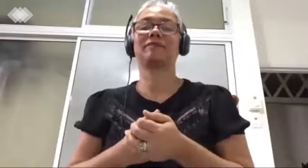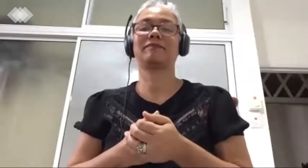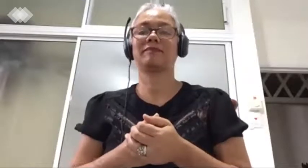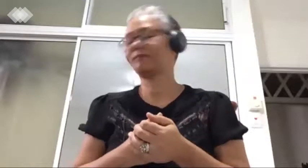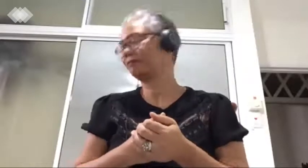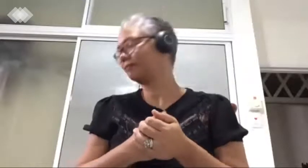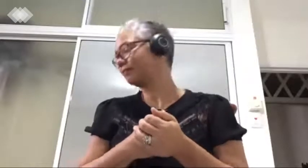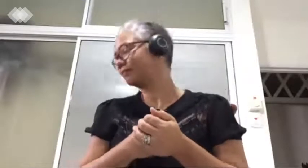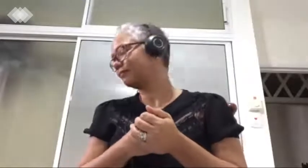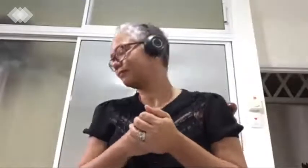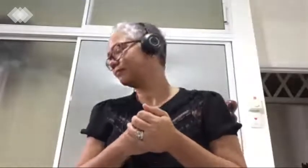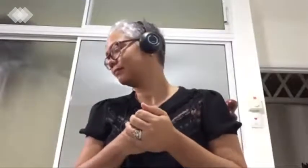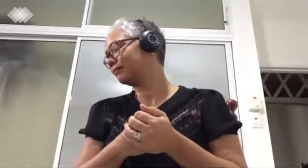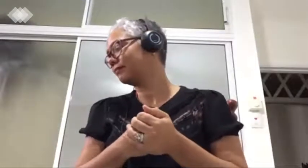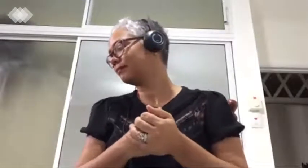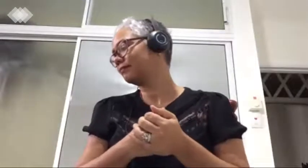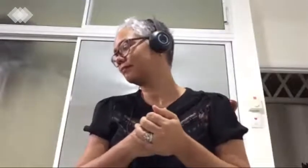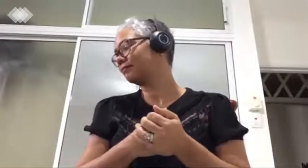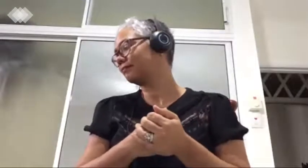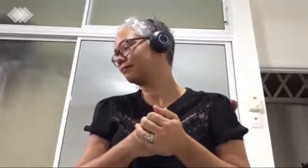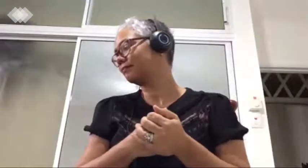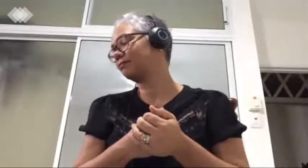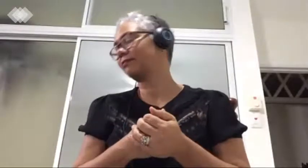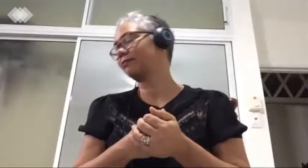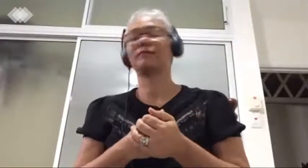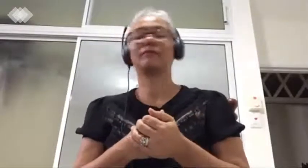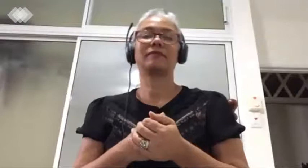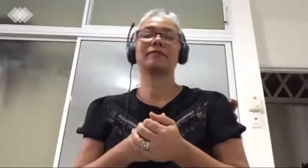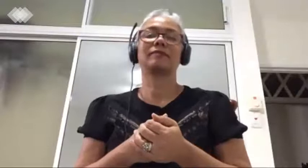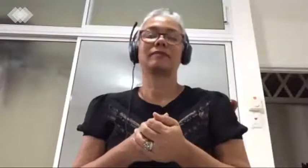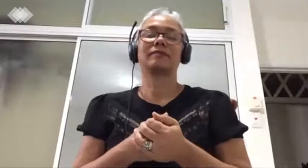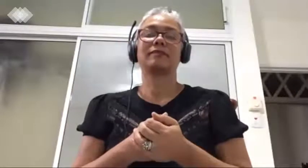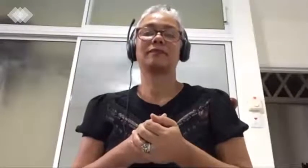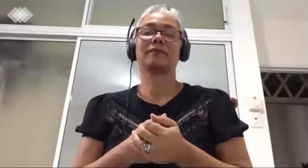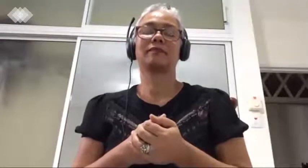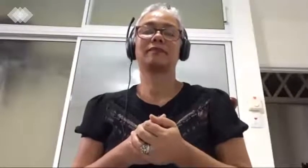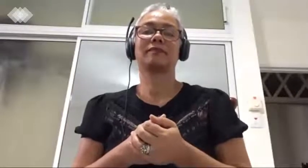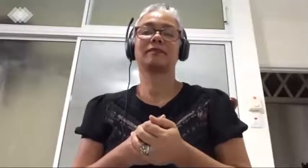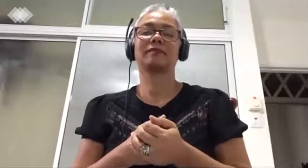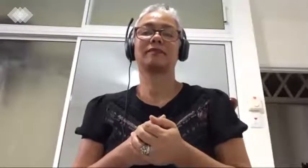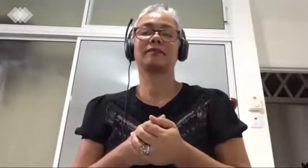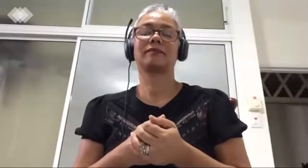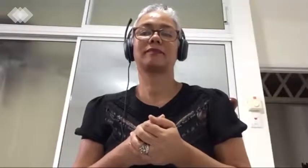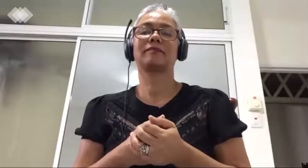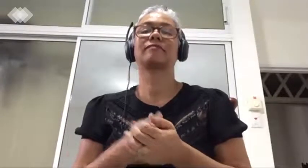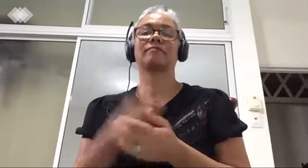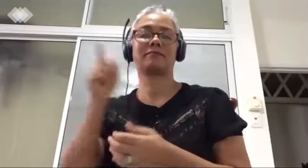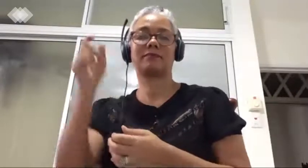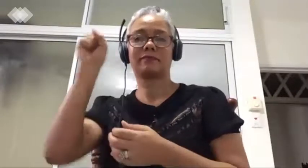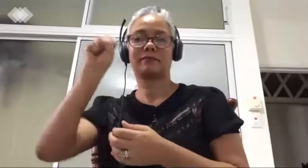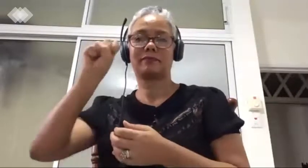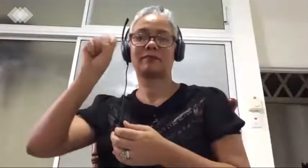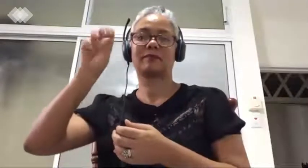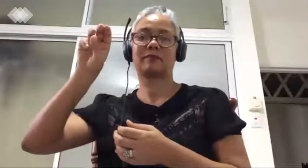en abril del año pasado. Recibimos la comunicación de la licenciada Sonia del Infoides